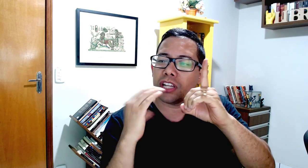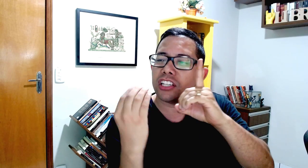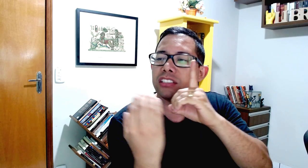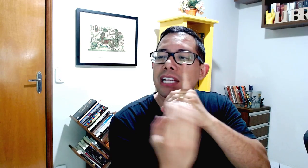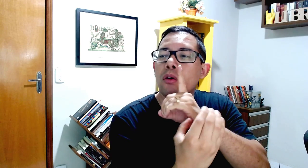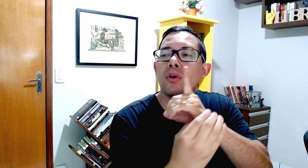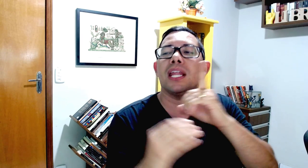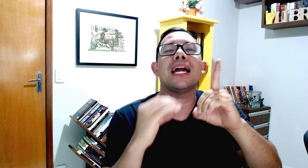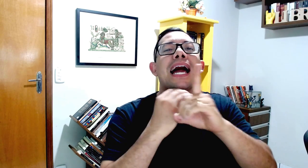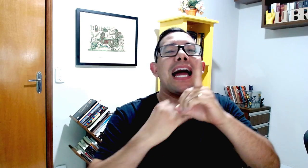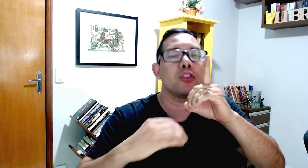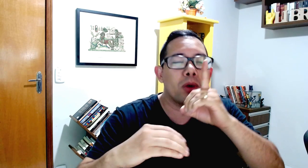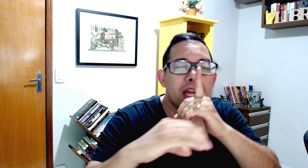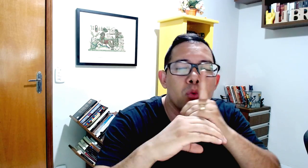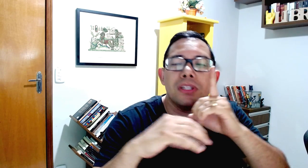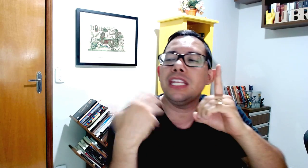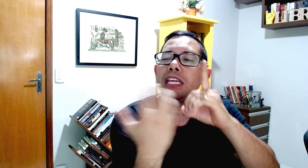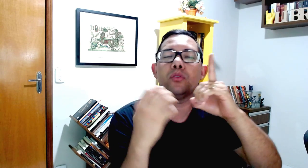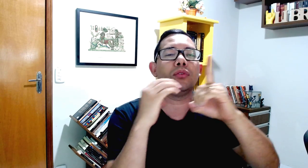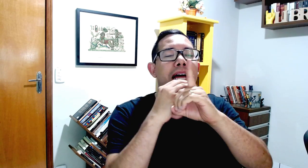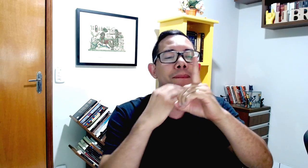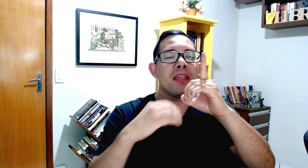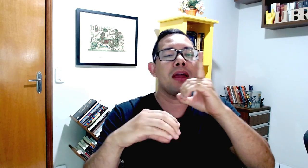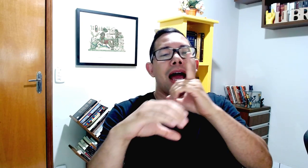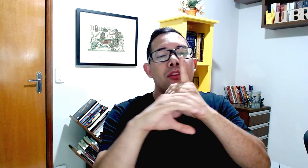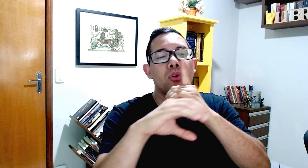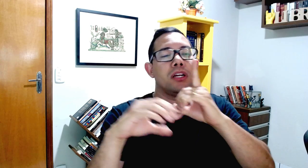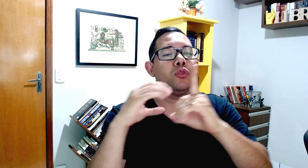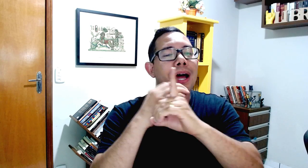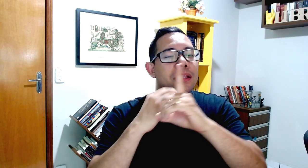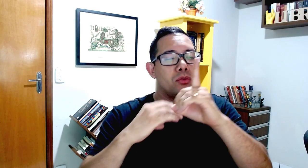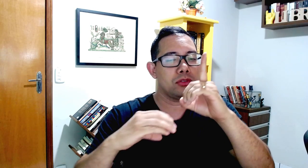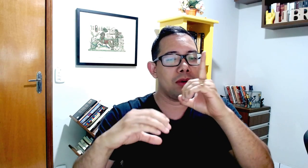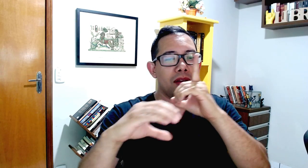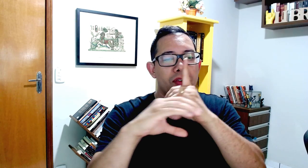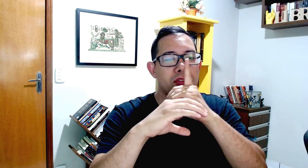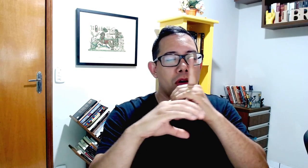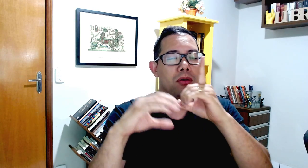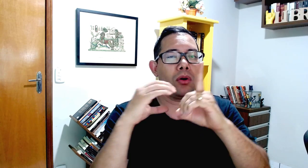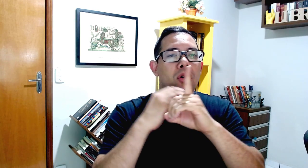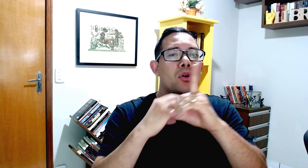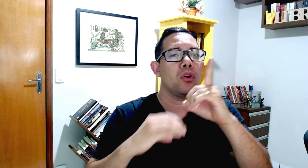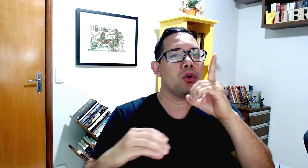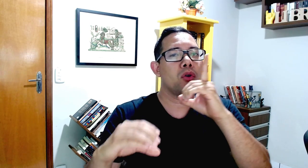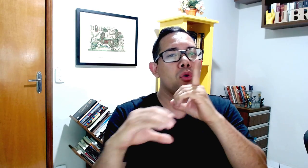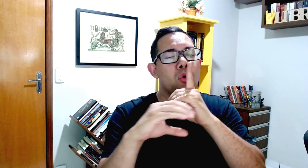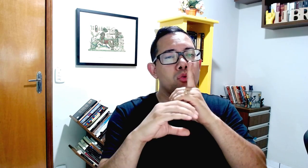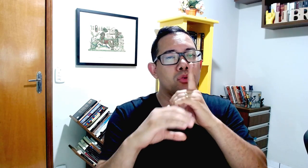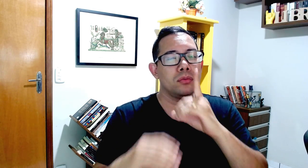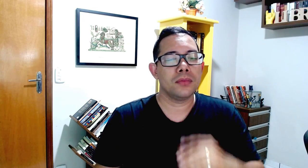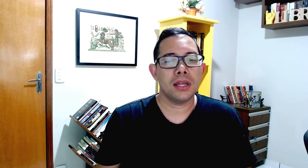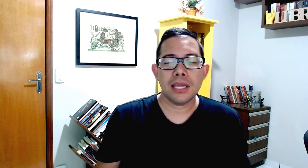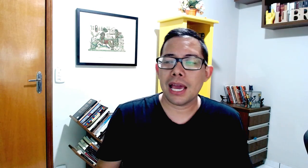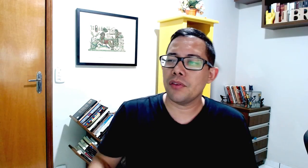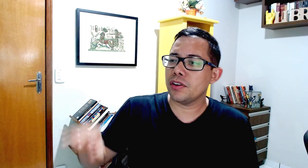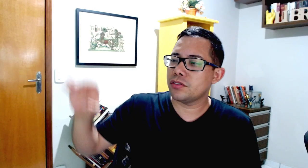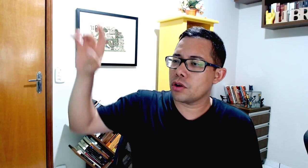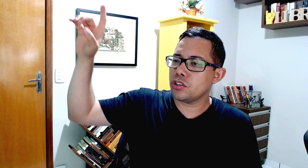centro e a gente está congregado reunido tá adorando a Deus tomava Feijó culto e ela fez